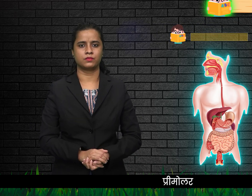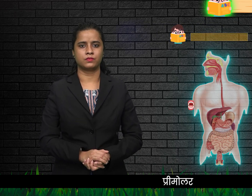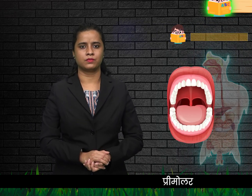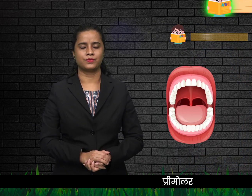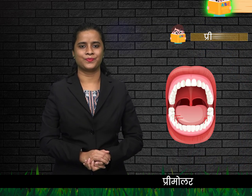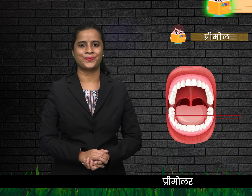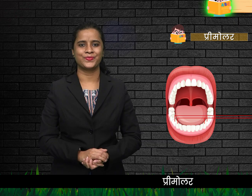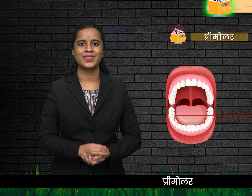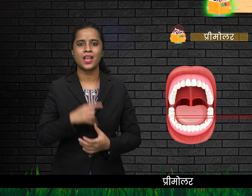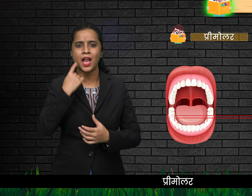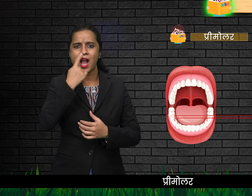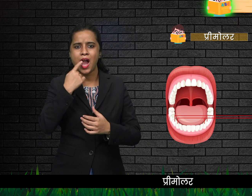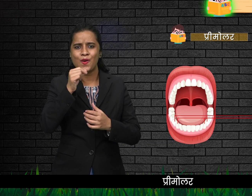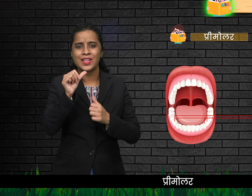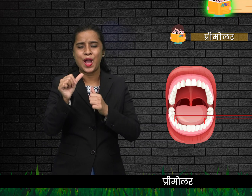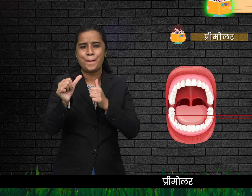प्रीमोलार,